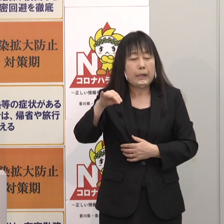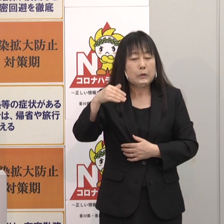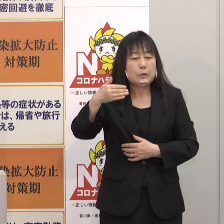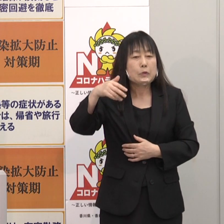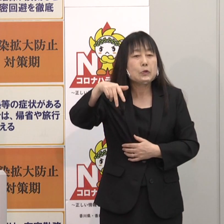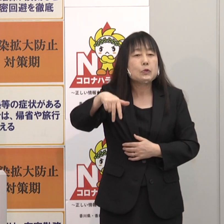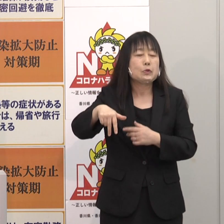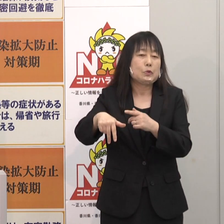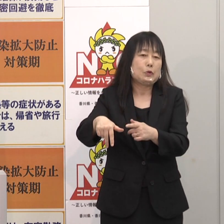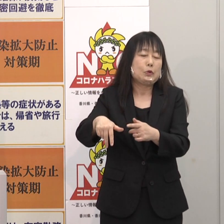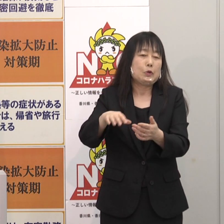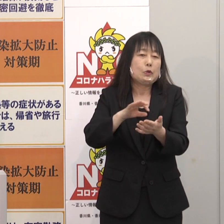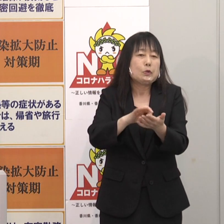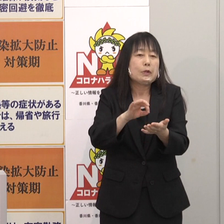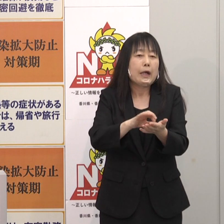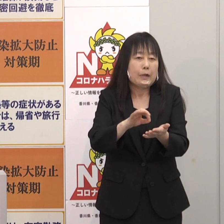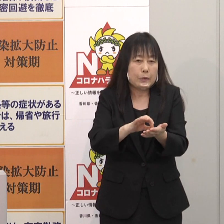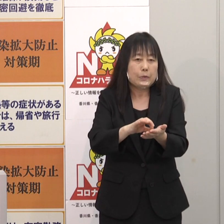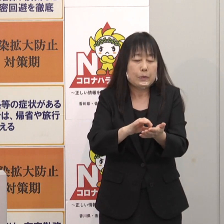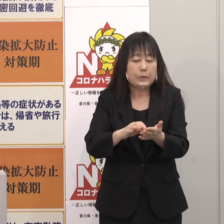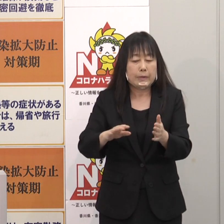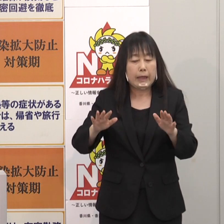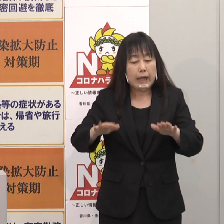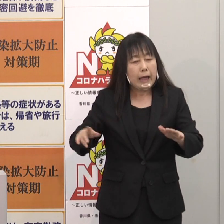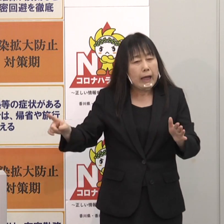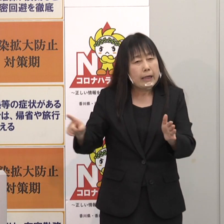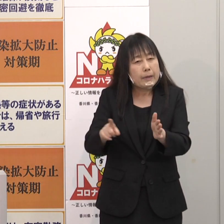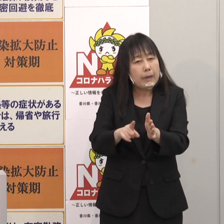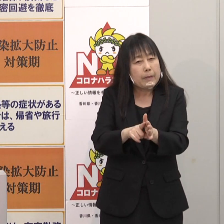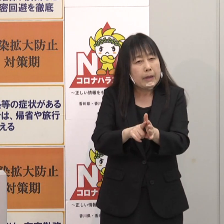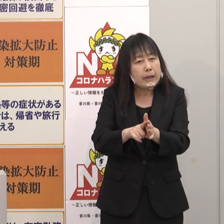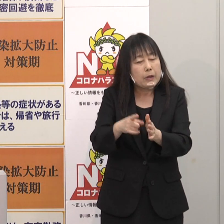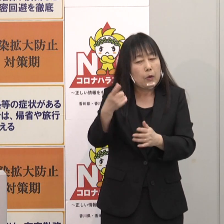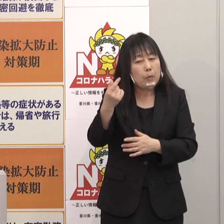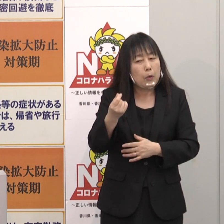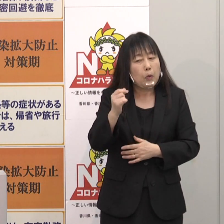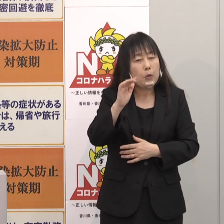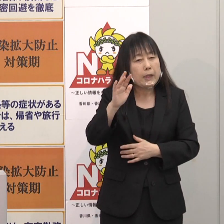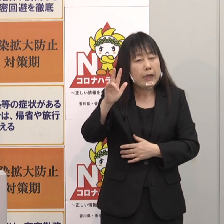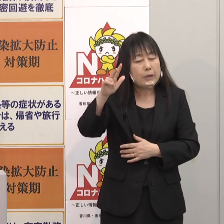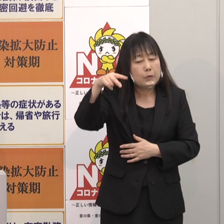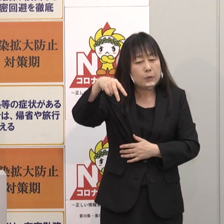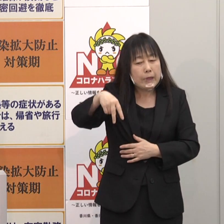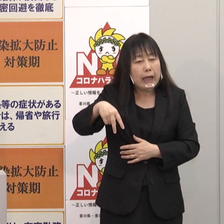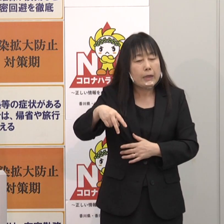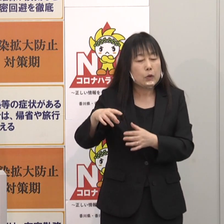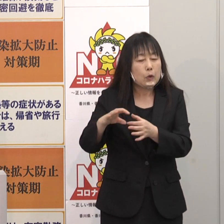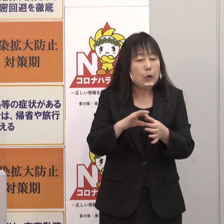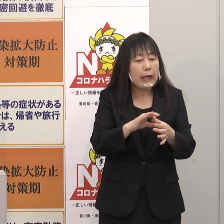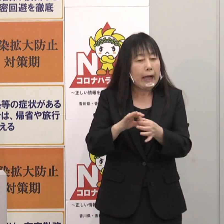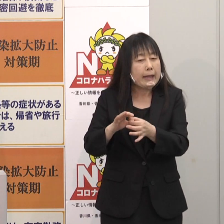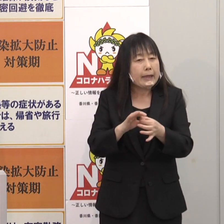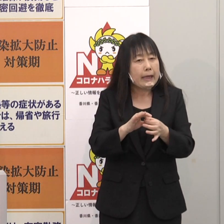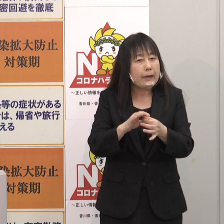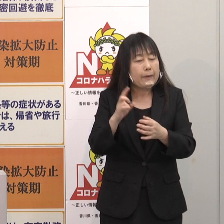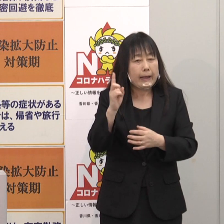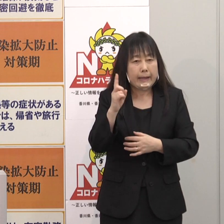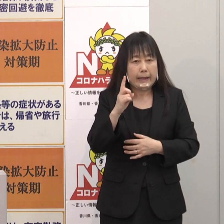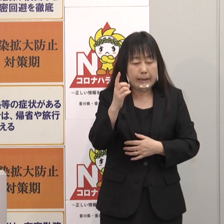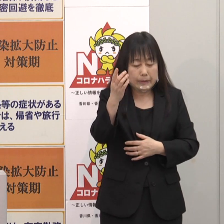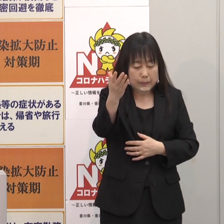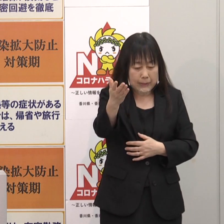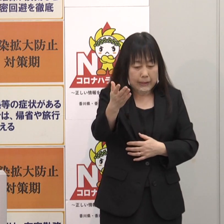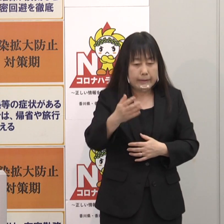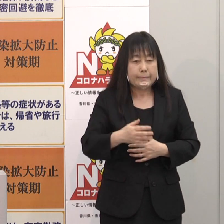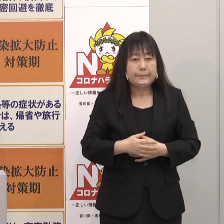ながることはないというようなご認識でということでよろしかったでしょうか。 まあ、今回入ってくるノババックスの数量